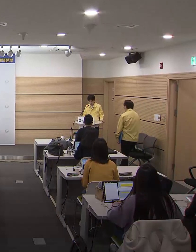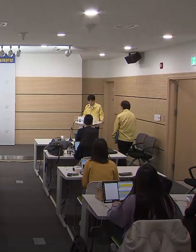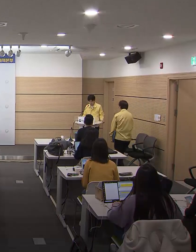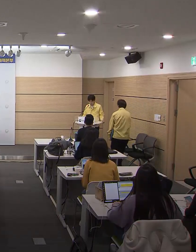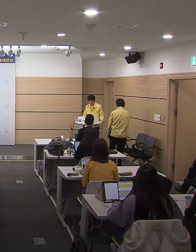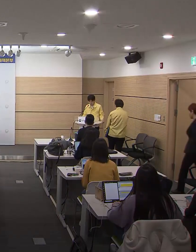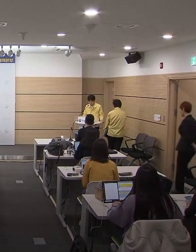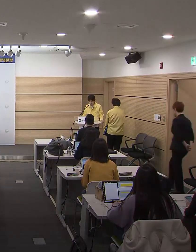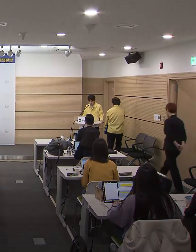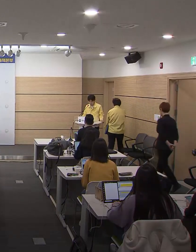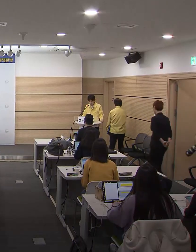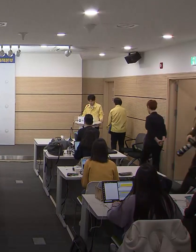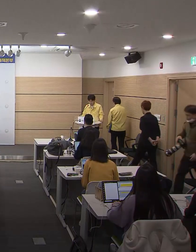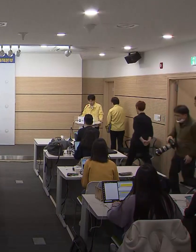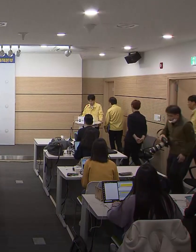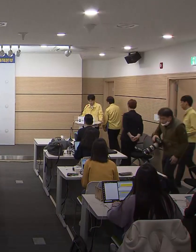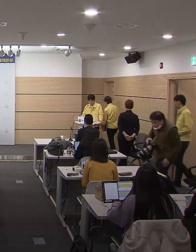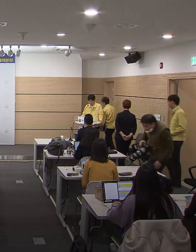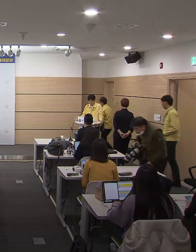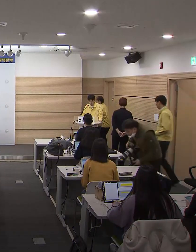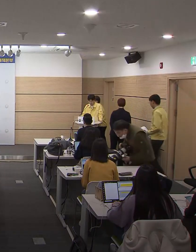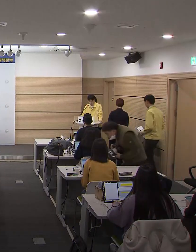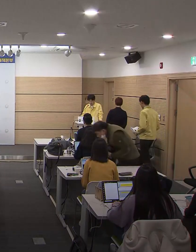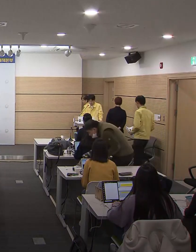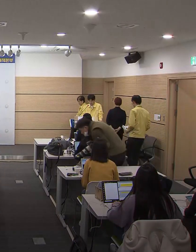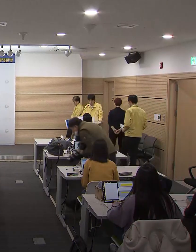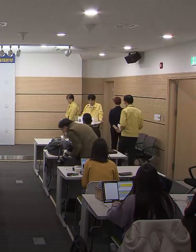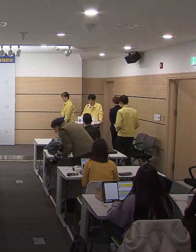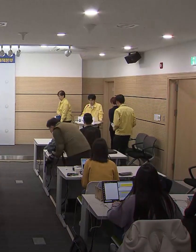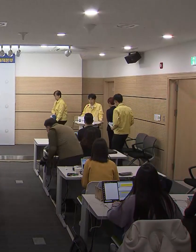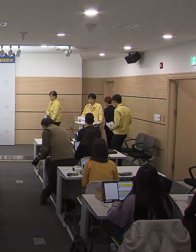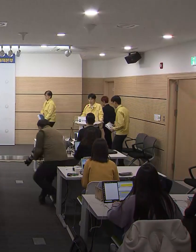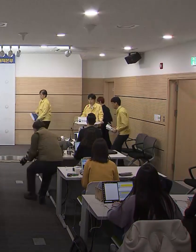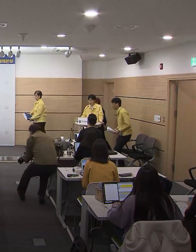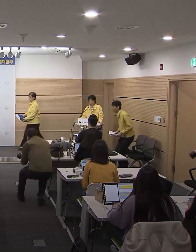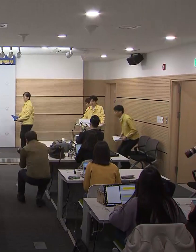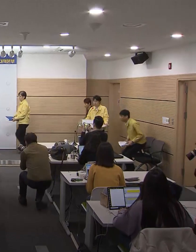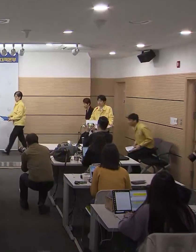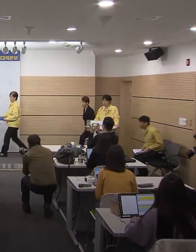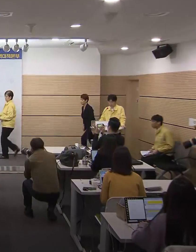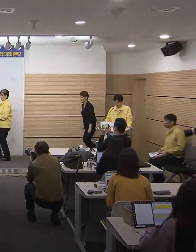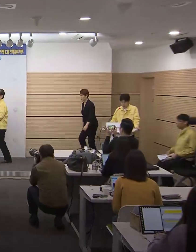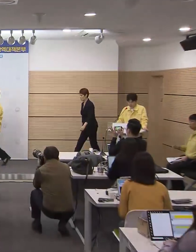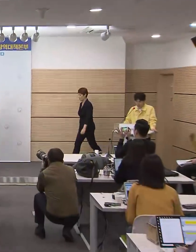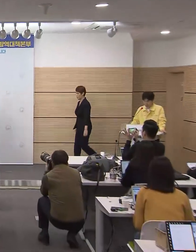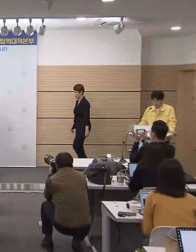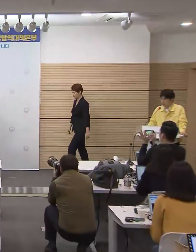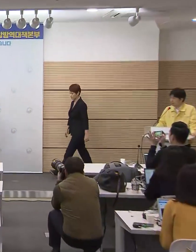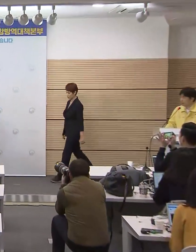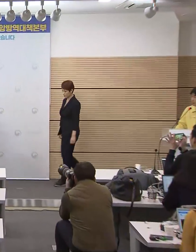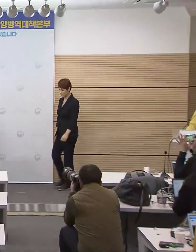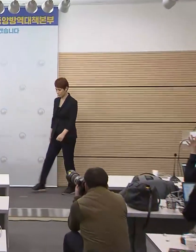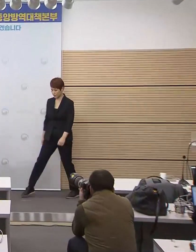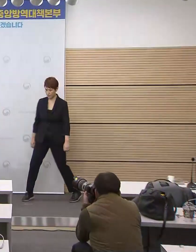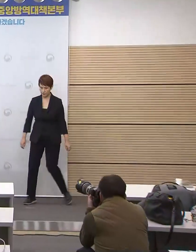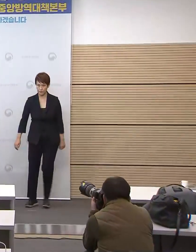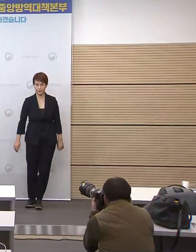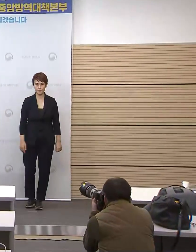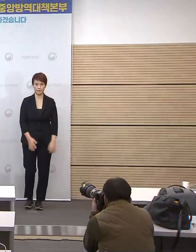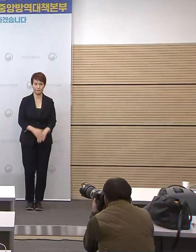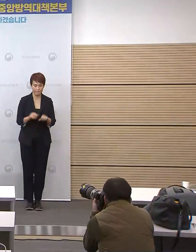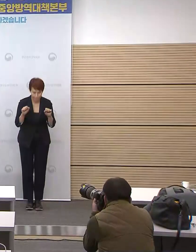네, 지금부터 코로나19 국내 발생 현황에 대한 3월 9일 정례 브리핑 시작하도록 하겠습니다.